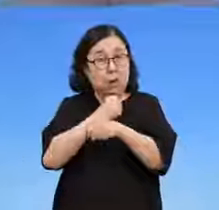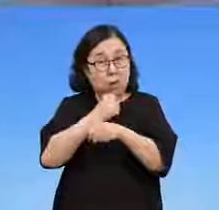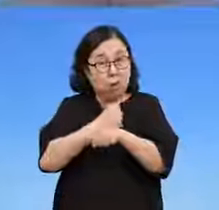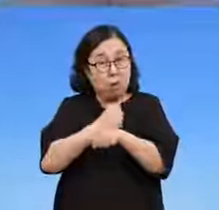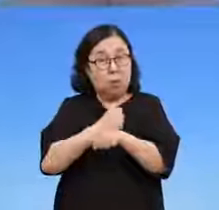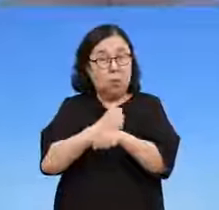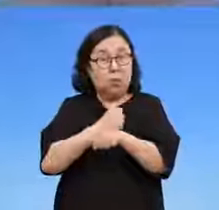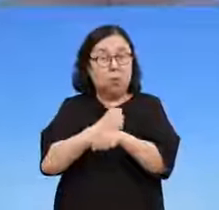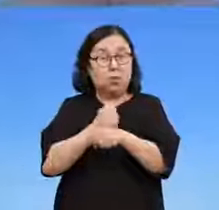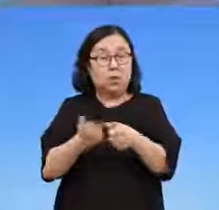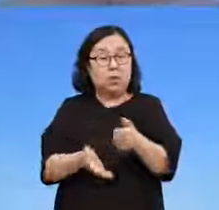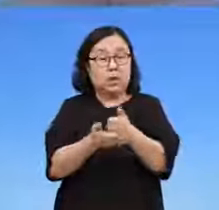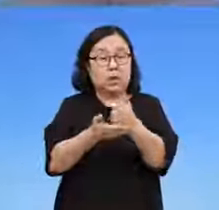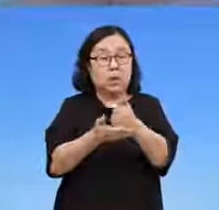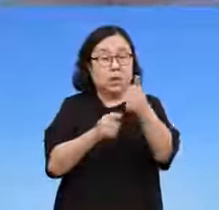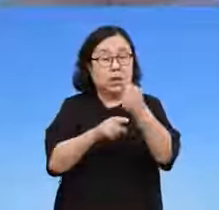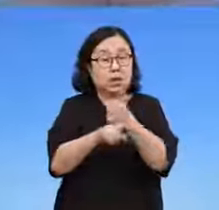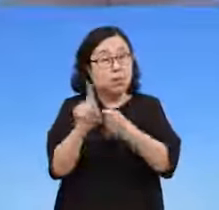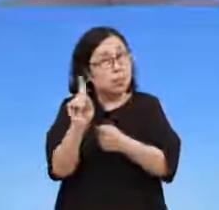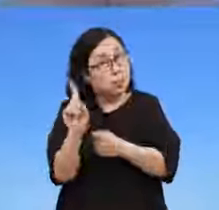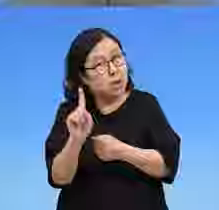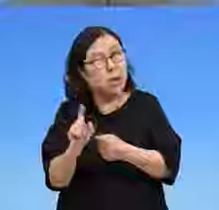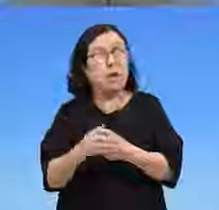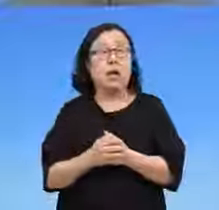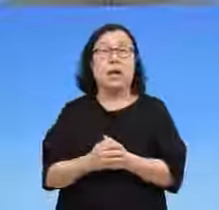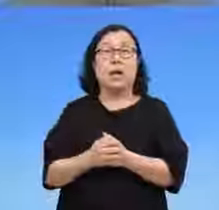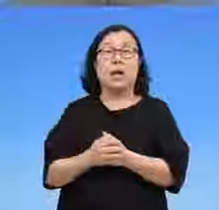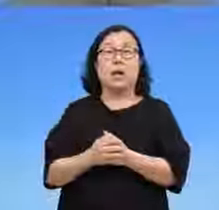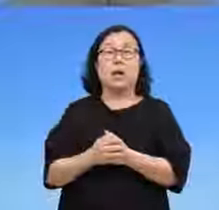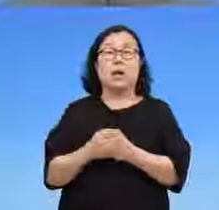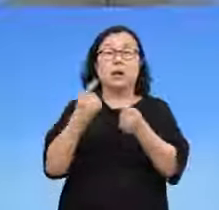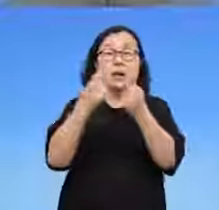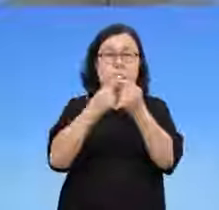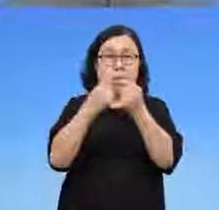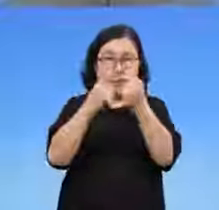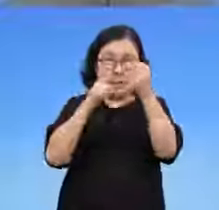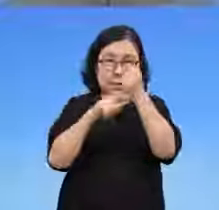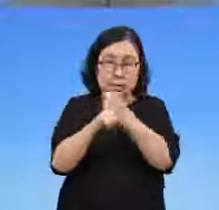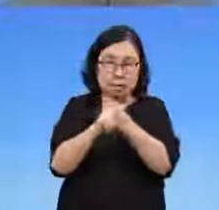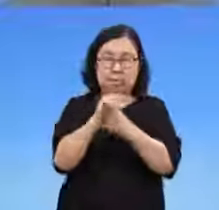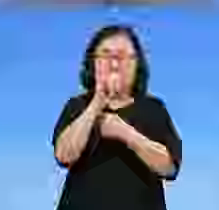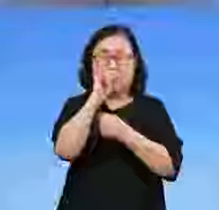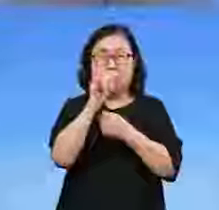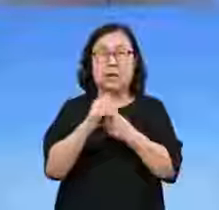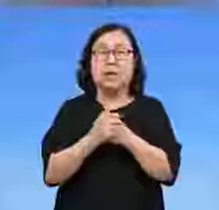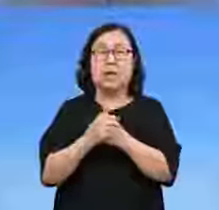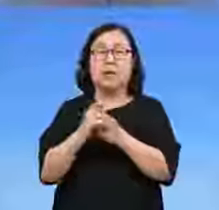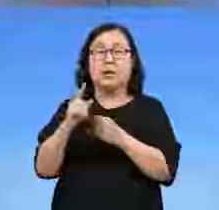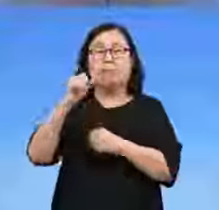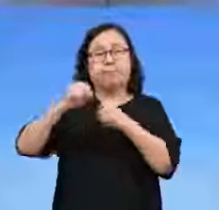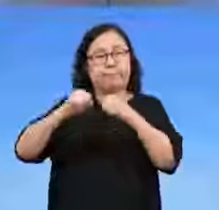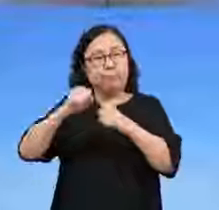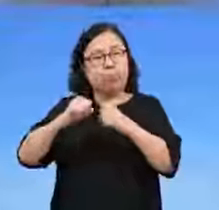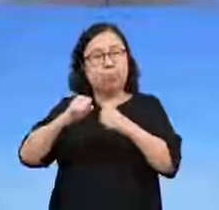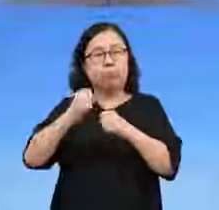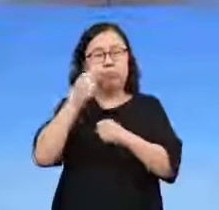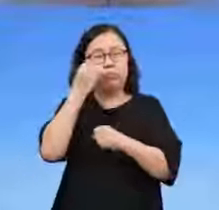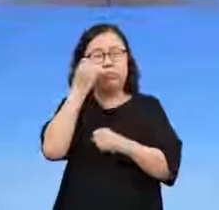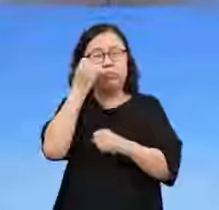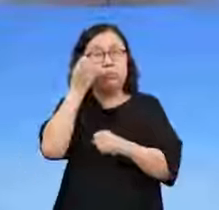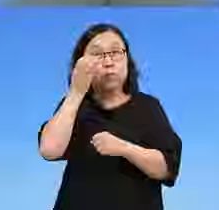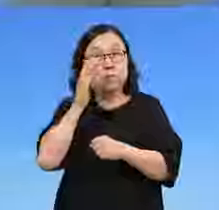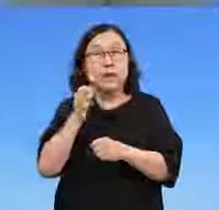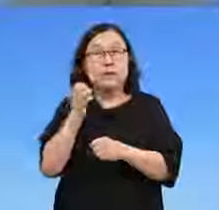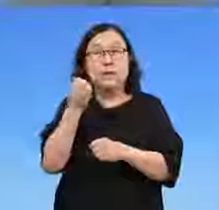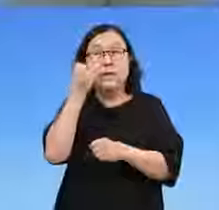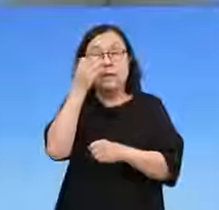이들을 칭찬하시는가? 첫 번째, 그 예수님의 칭찬에는요, 이런 이유가 담겨져 있습니다. 비록 그들의 행동은